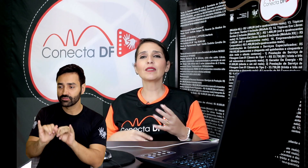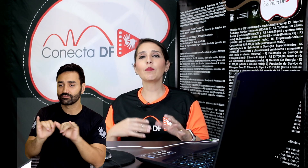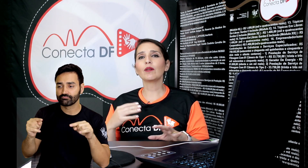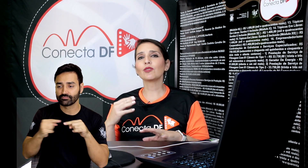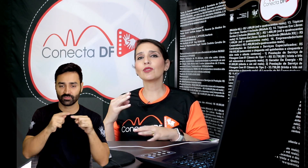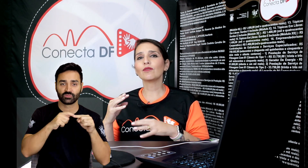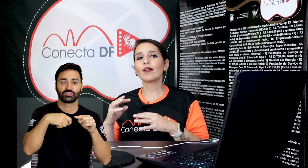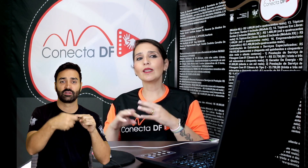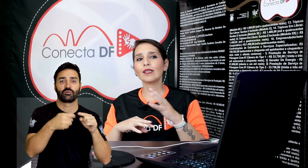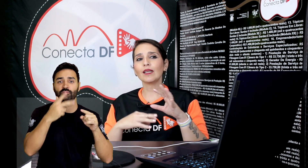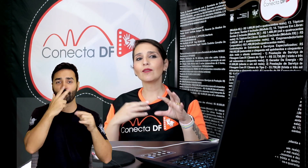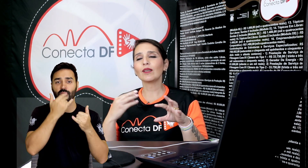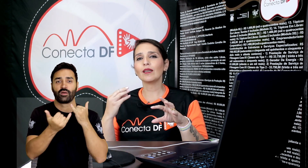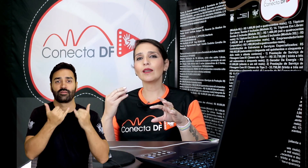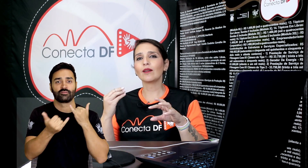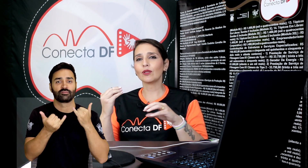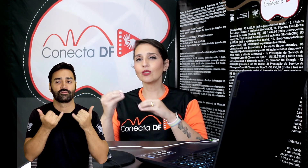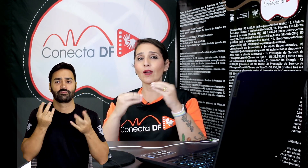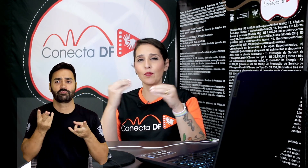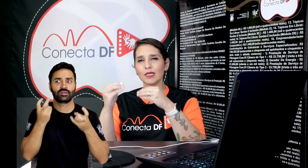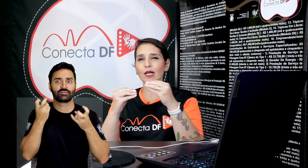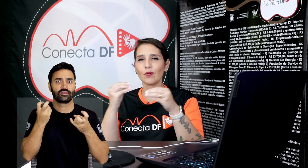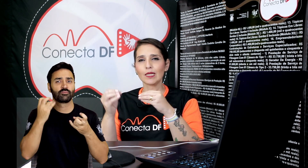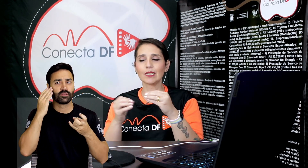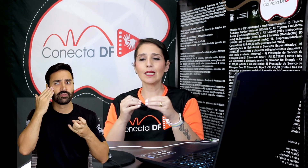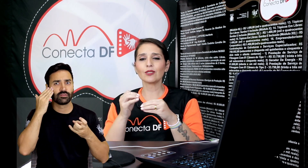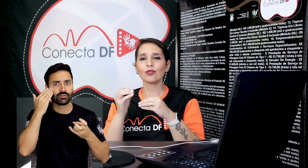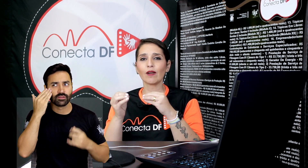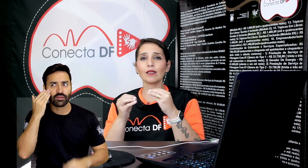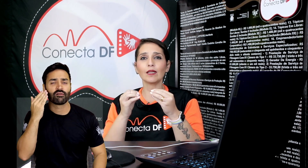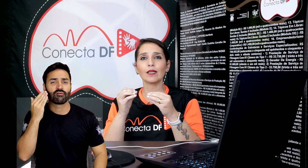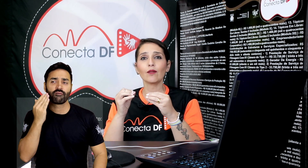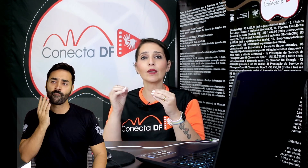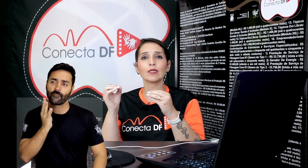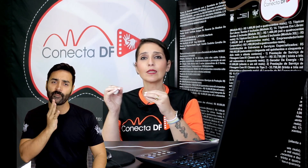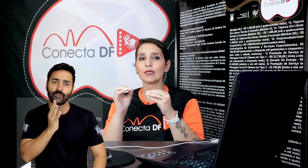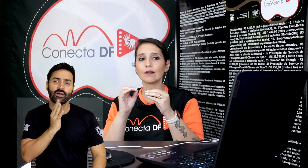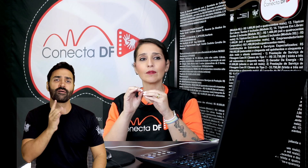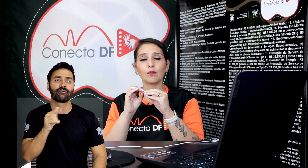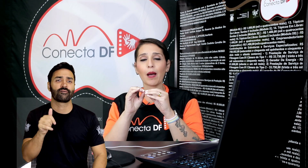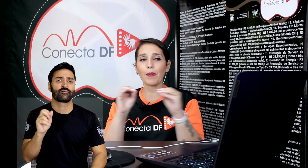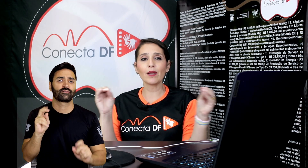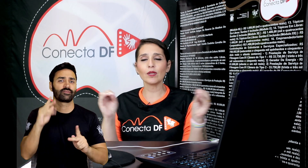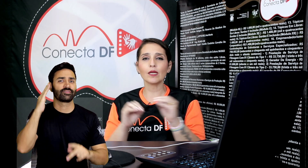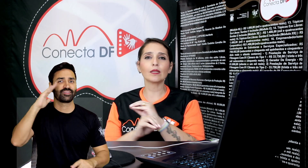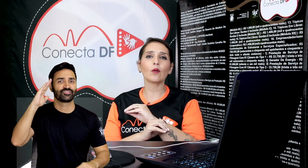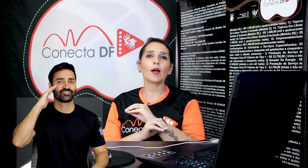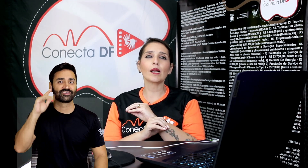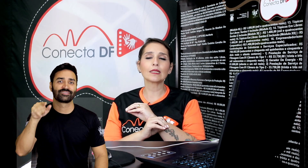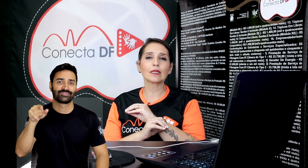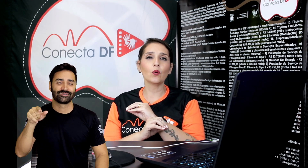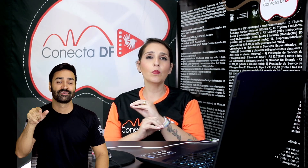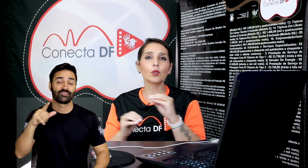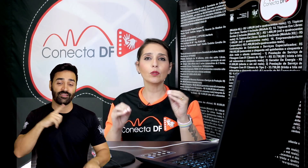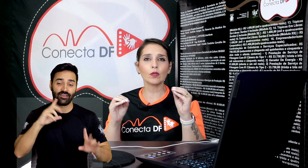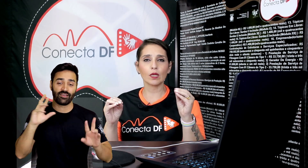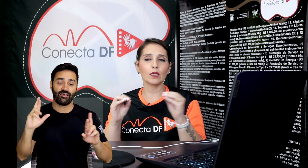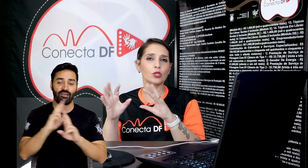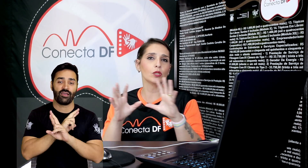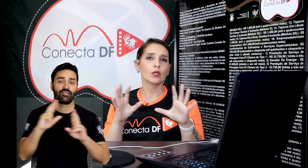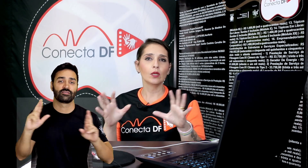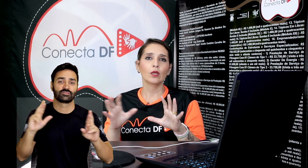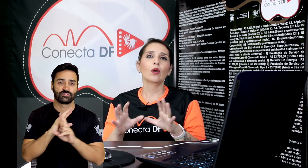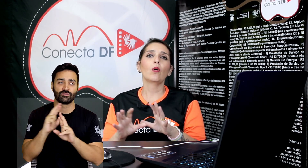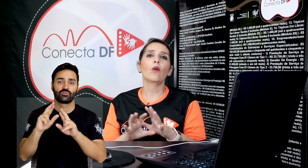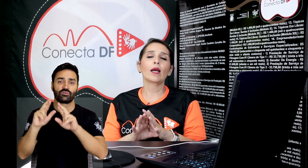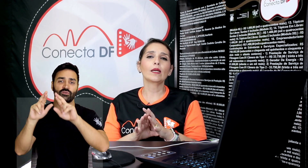vai percebendo, a gente vai entendendo que, quando a gente vai começando a conhecer, a gente vai entendendo que a maioria tem uma relação muito